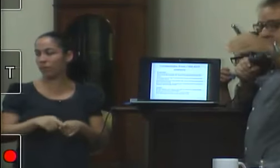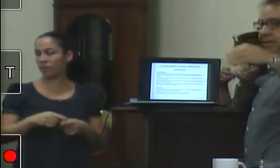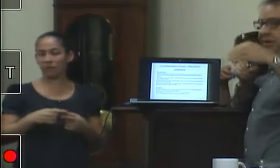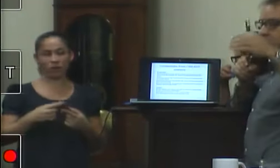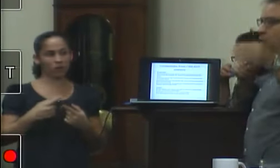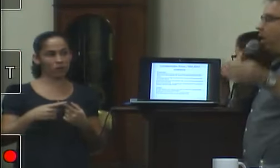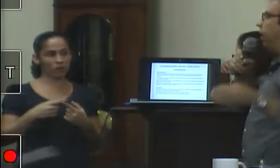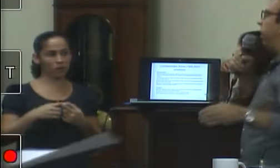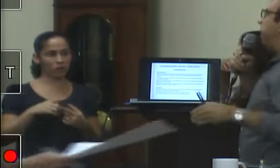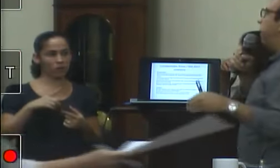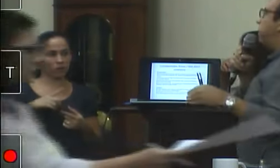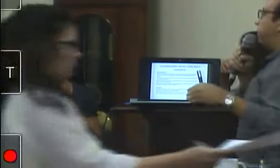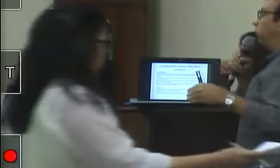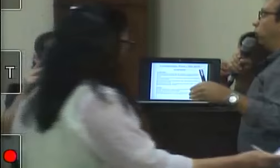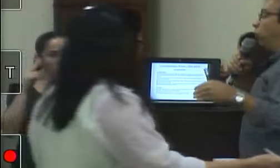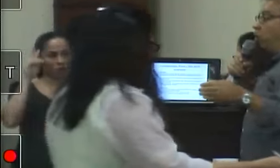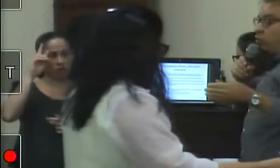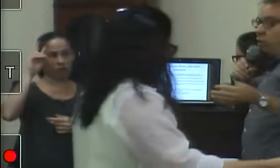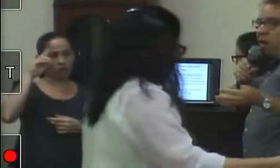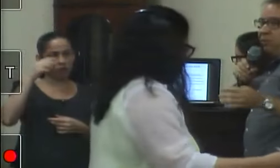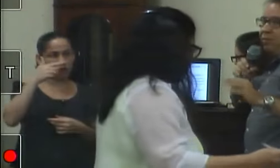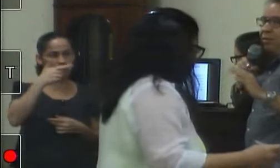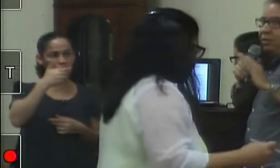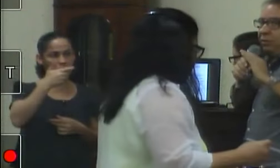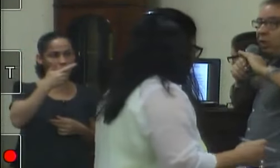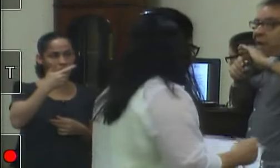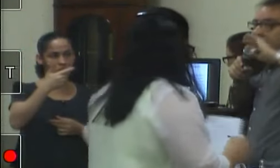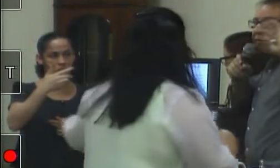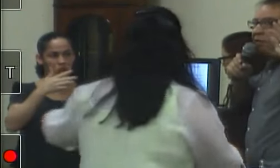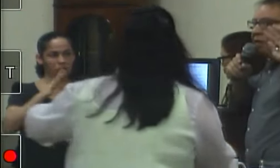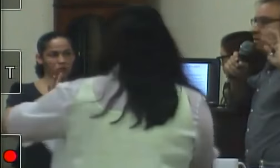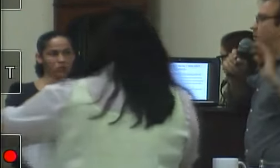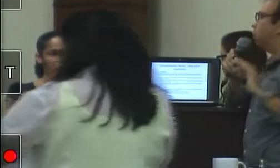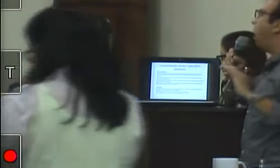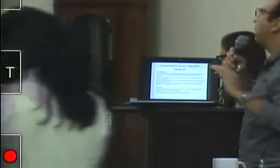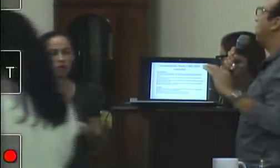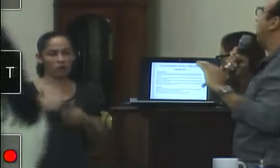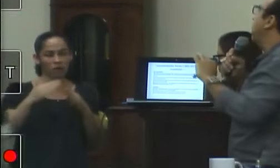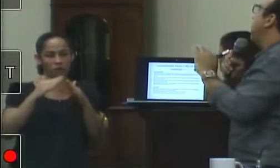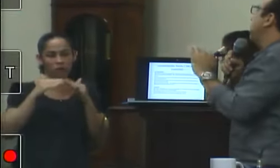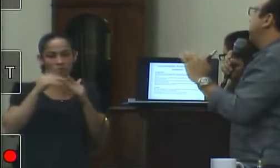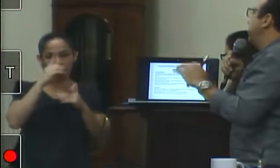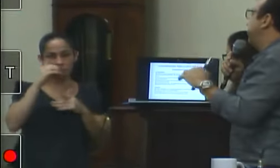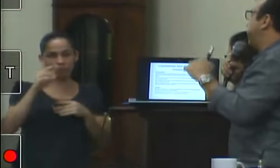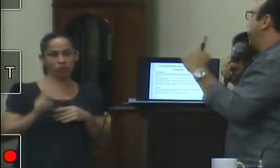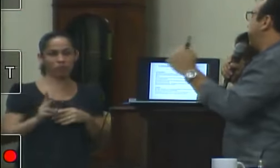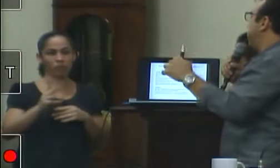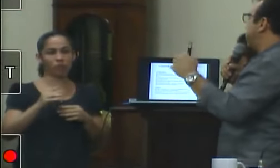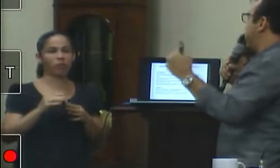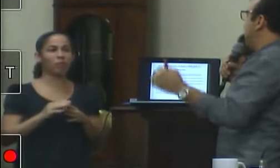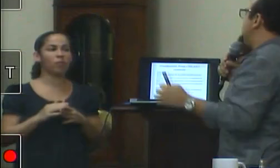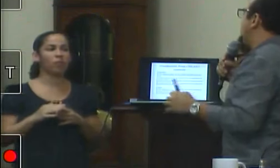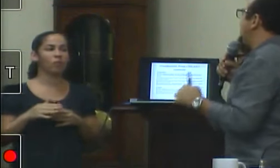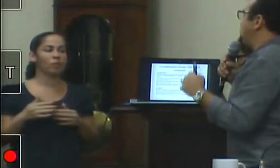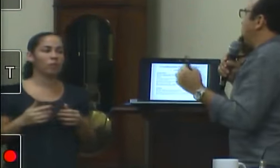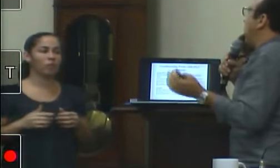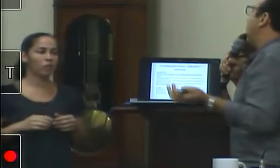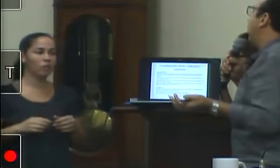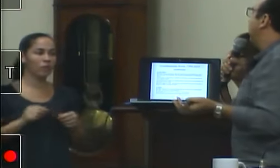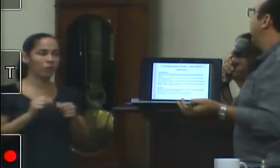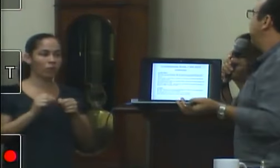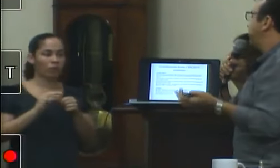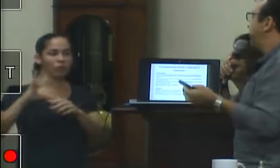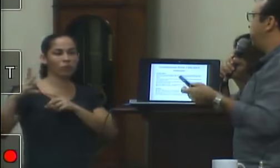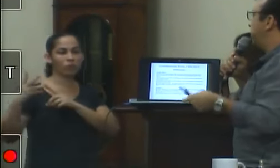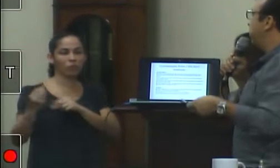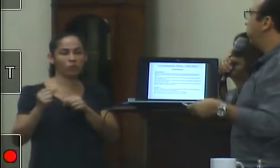né, numa série histórica, são 12 óbitos, então assim, tomara que fique nesses 4, né? A gente tem que fazer o possível para que isso